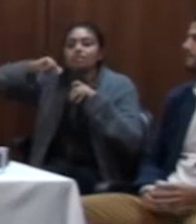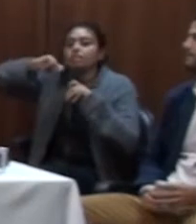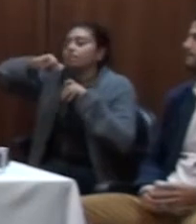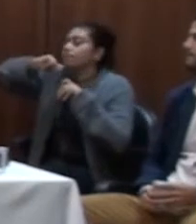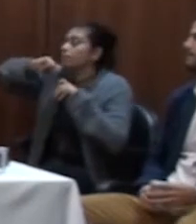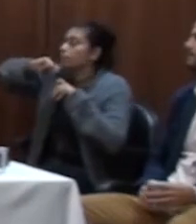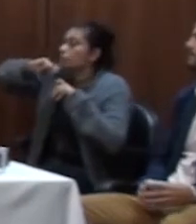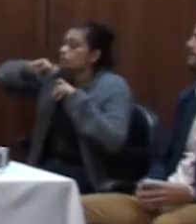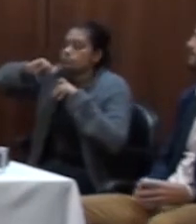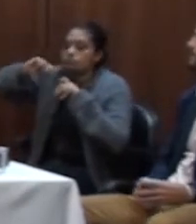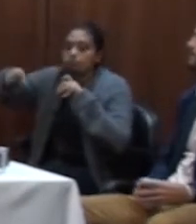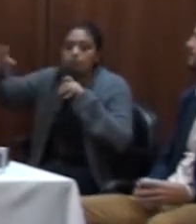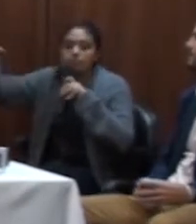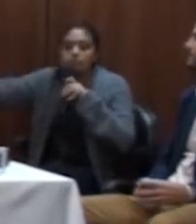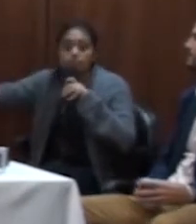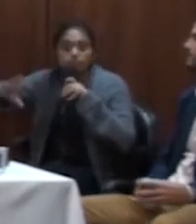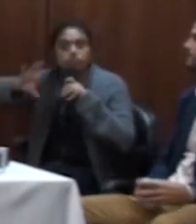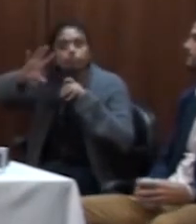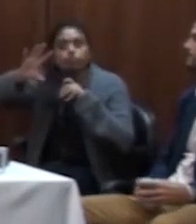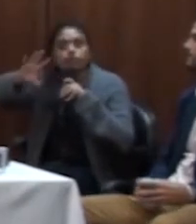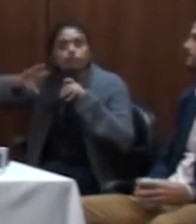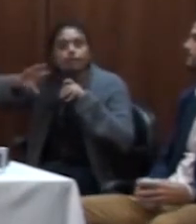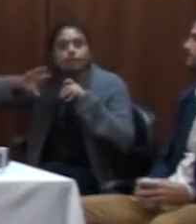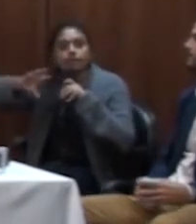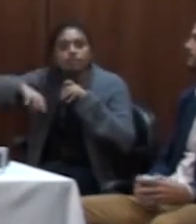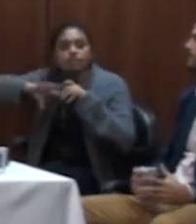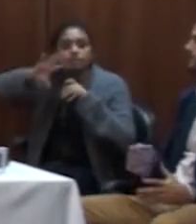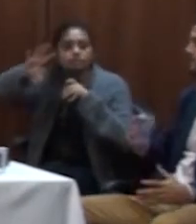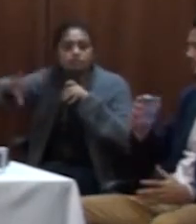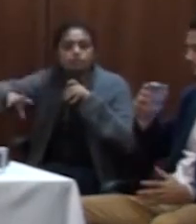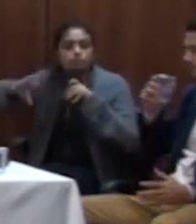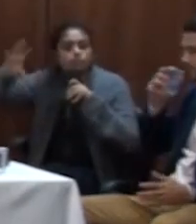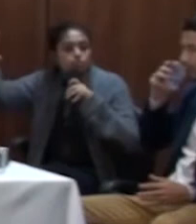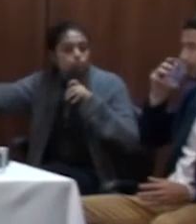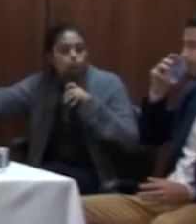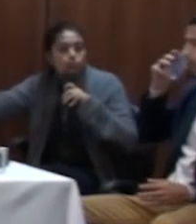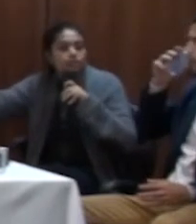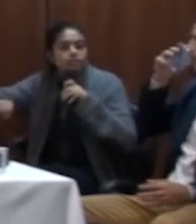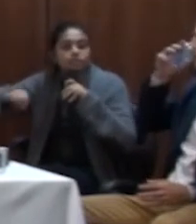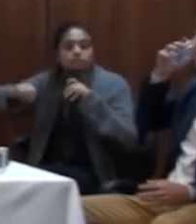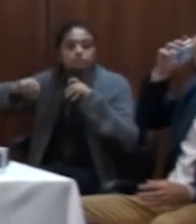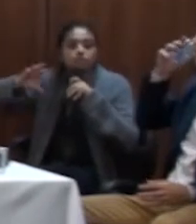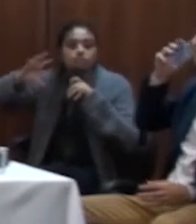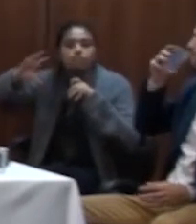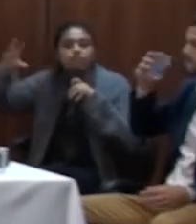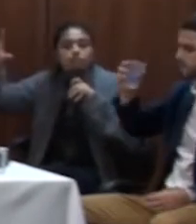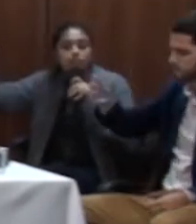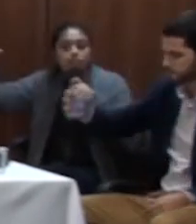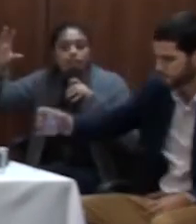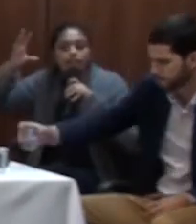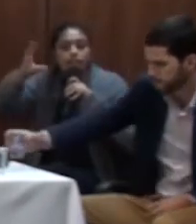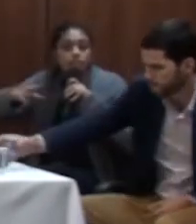2017, não está previsto. Está previsto avaliação das políticas públicas, mas não